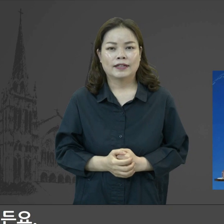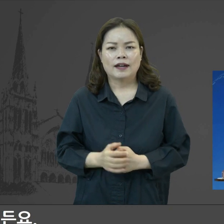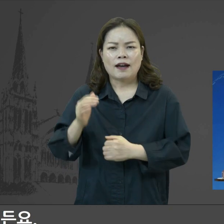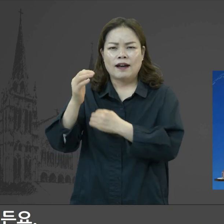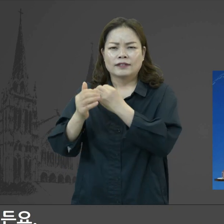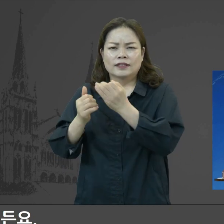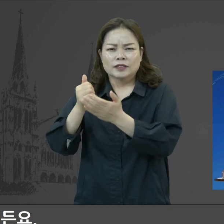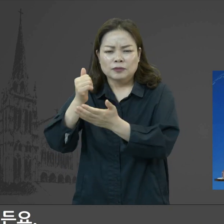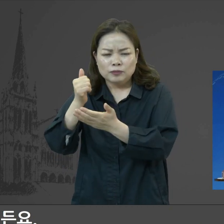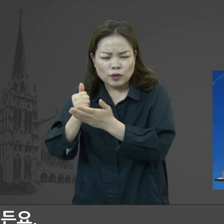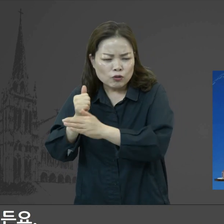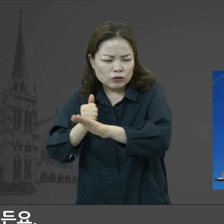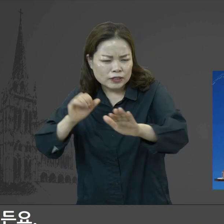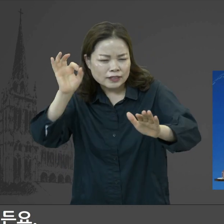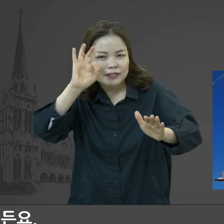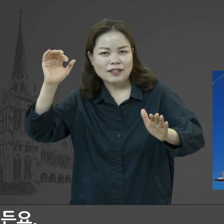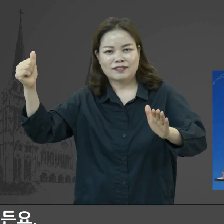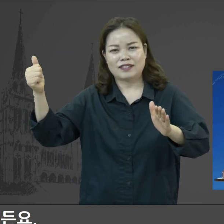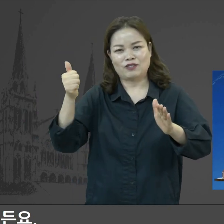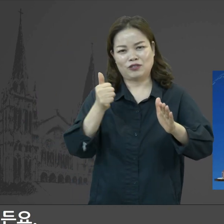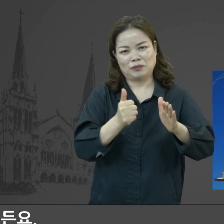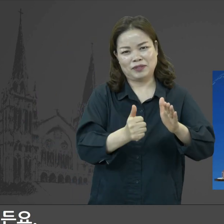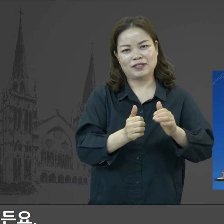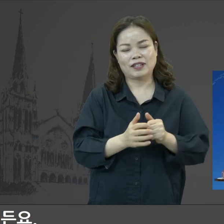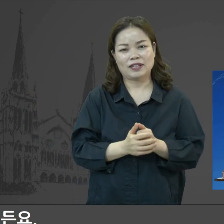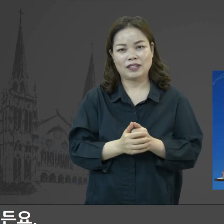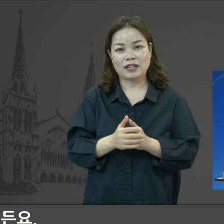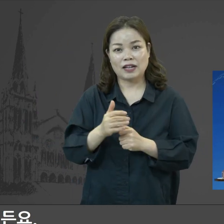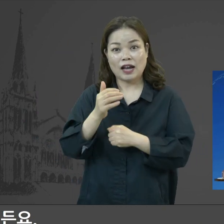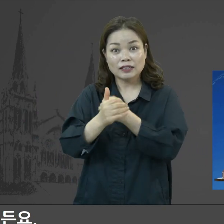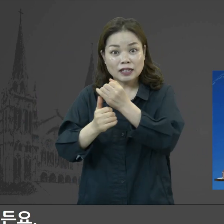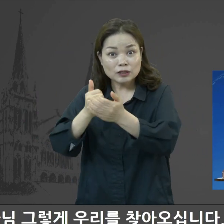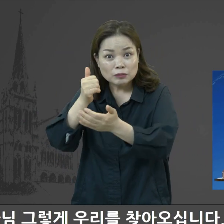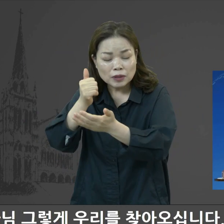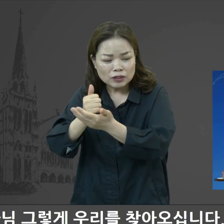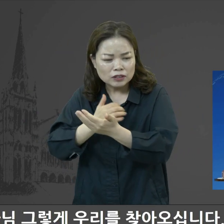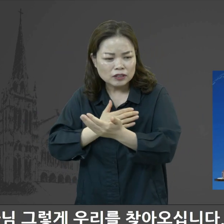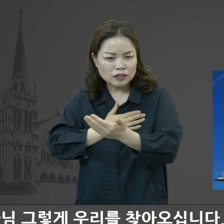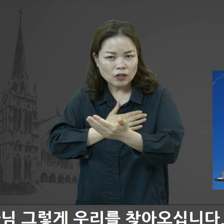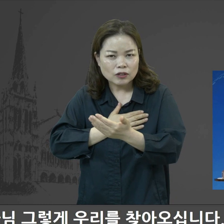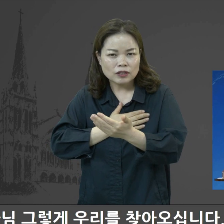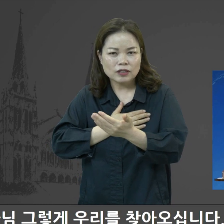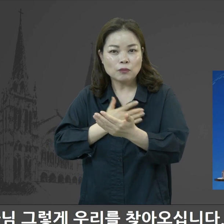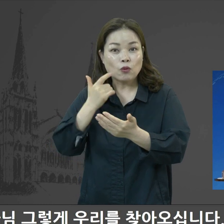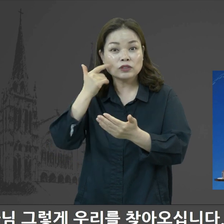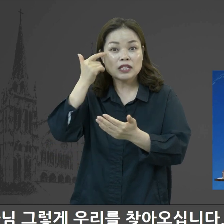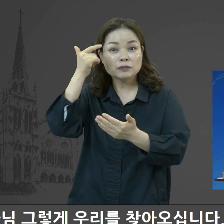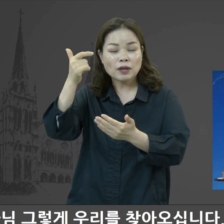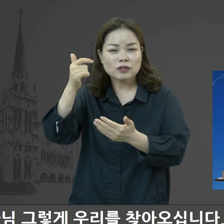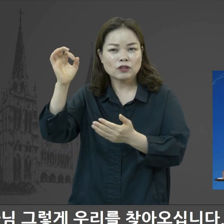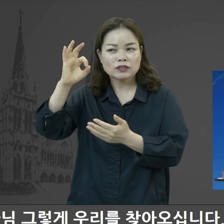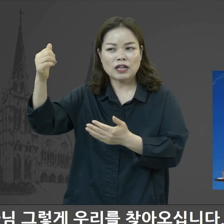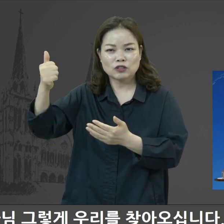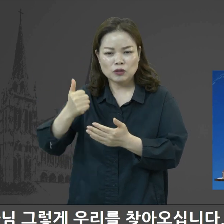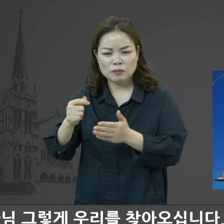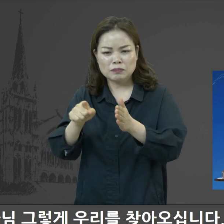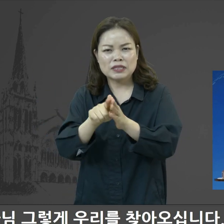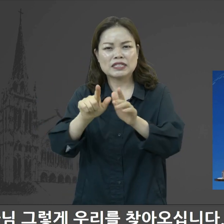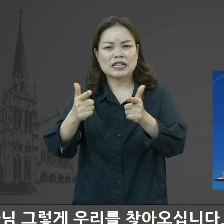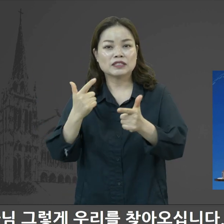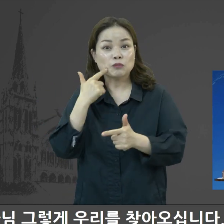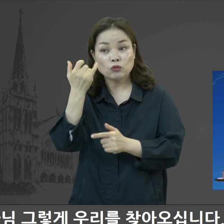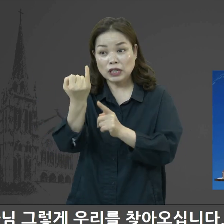하나님 그렇게 우리를 찾아오십니다. 하나님이 그렇게 저에게도 찾아오셨어요. 안 믿는